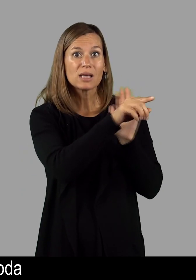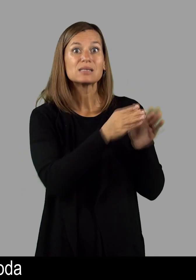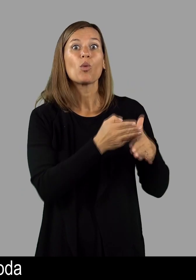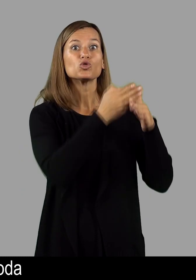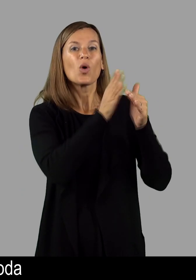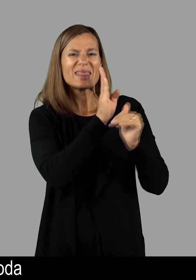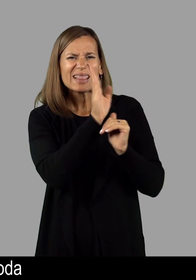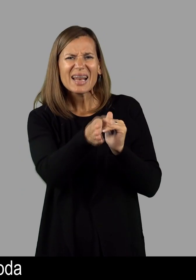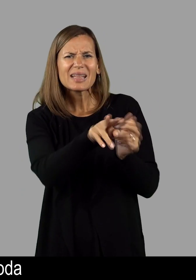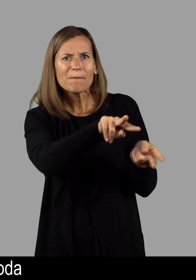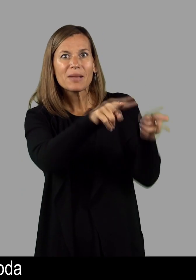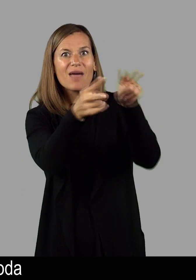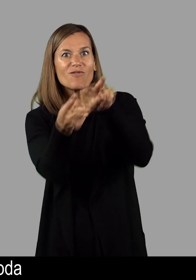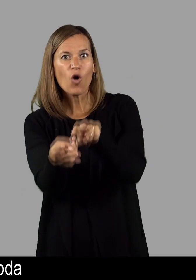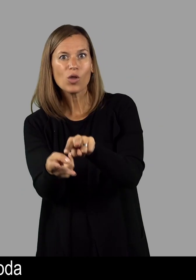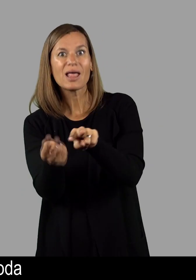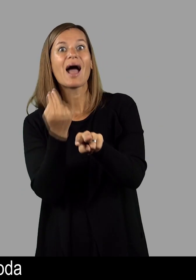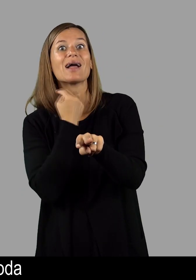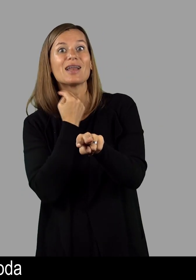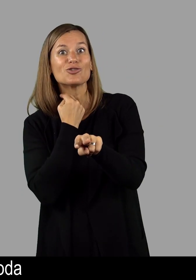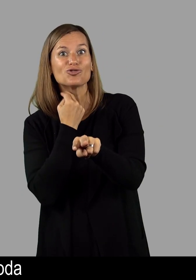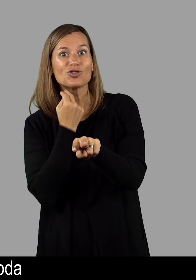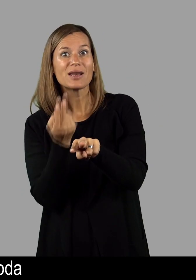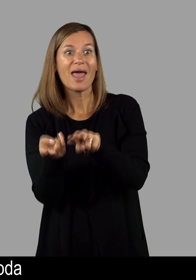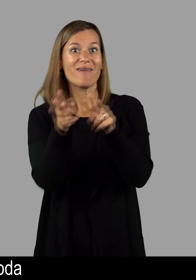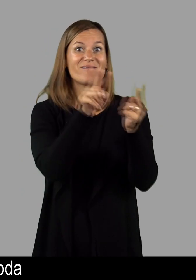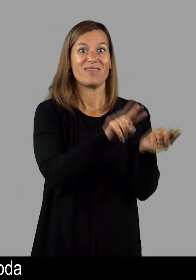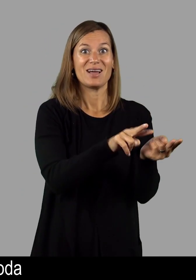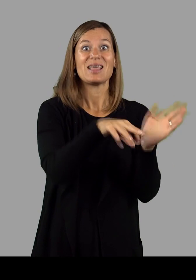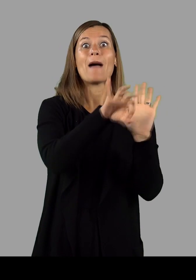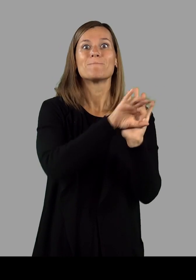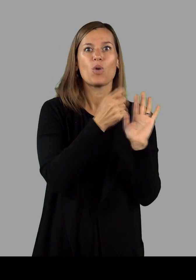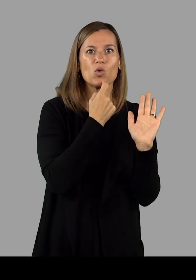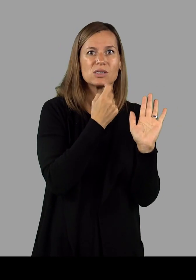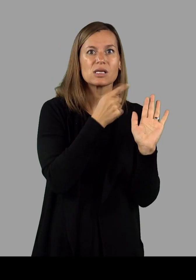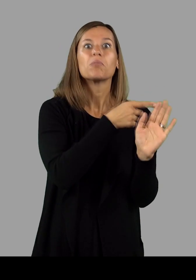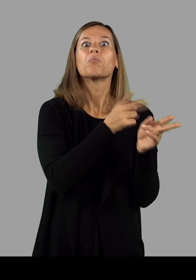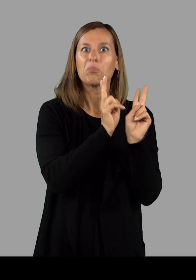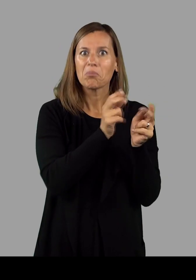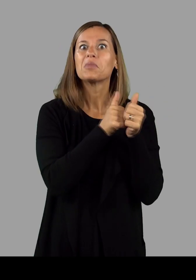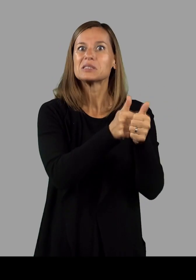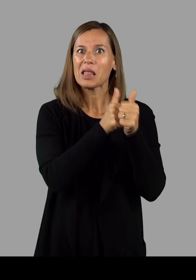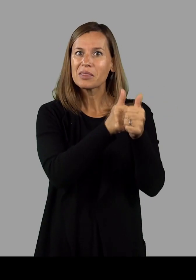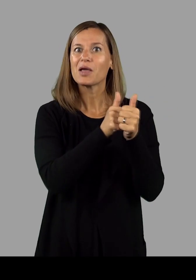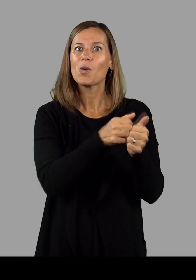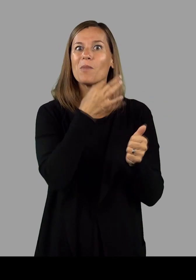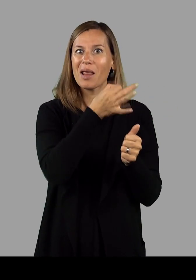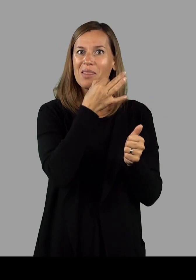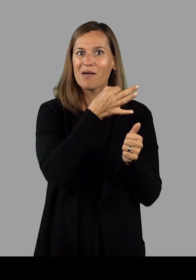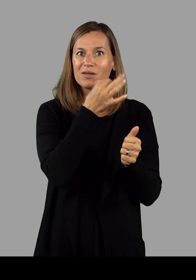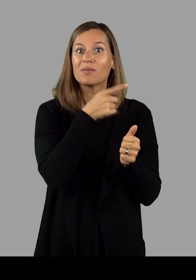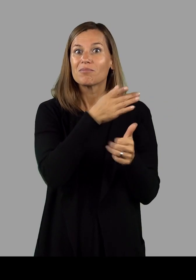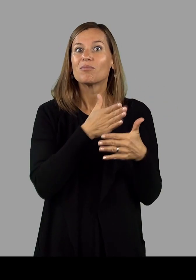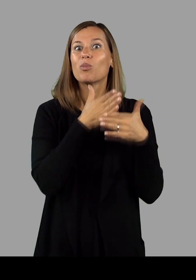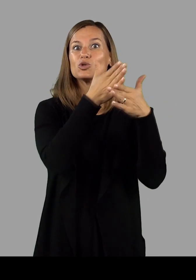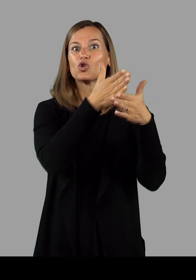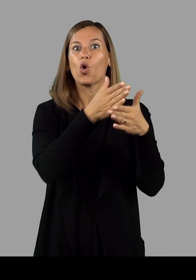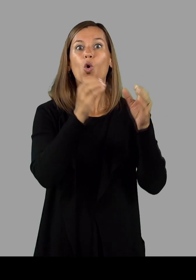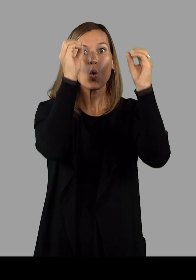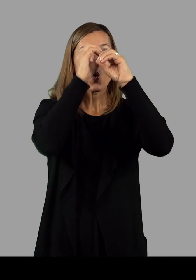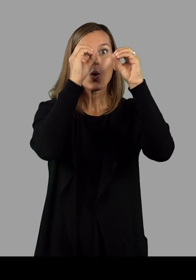pomočjo direktnega prevoda angleščine v svoj jezik dejansko sledil predavanju. In to s pomočjo